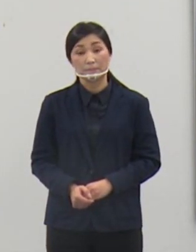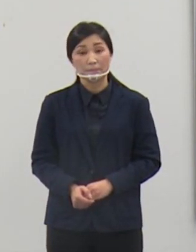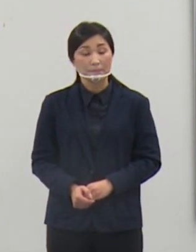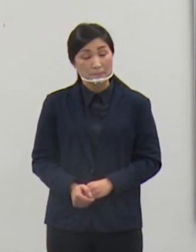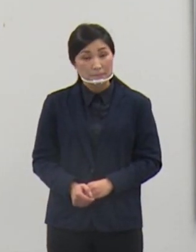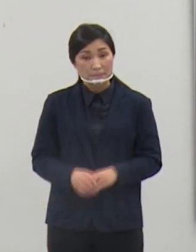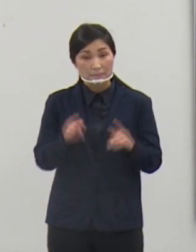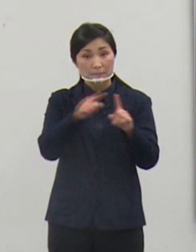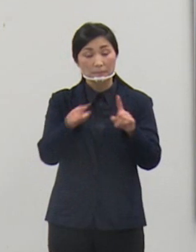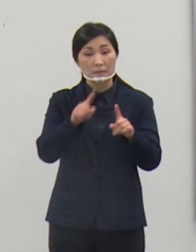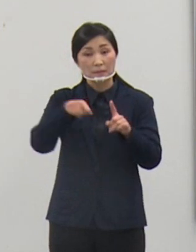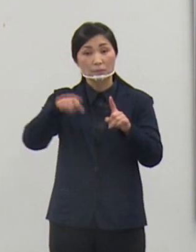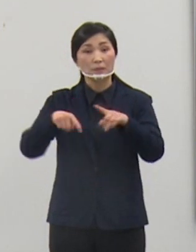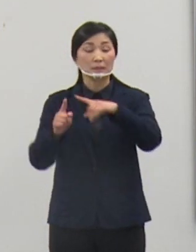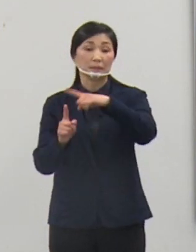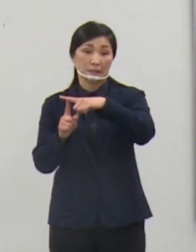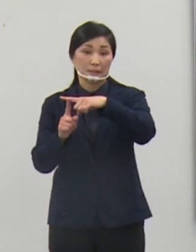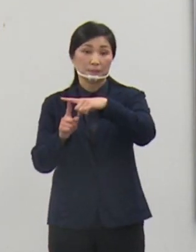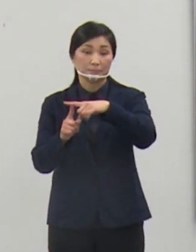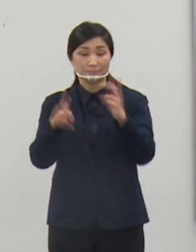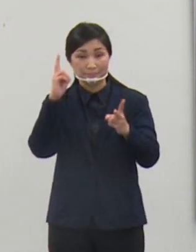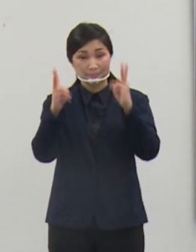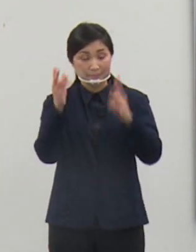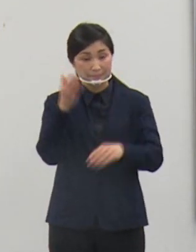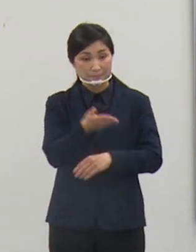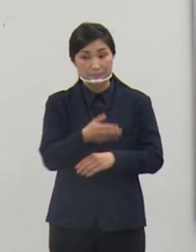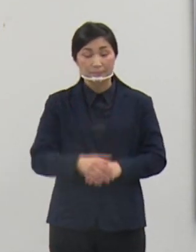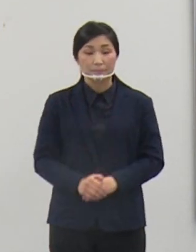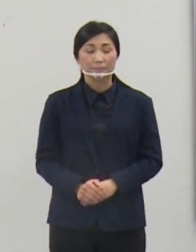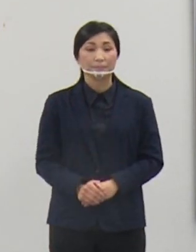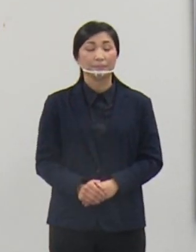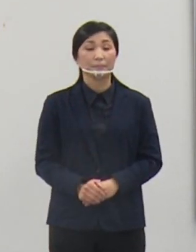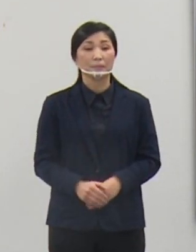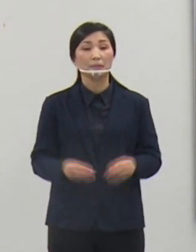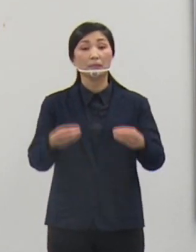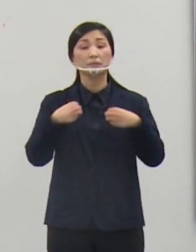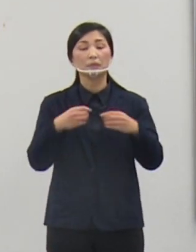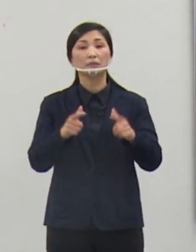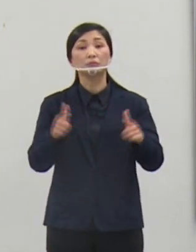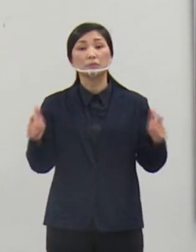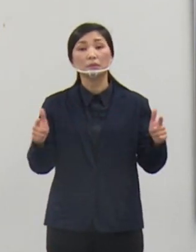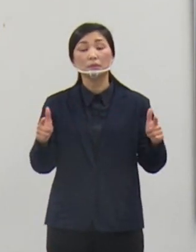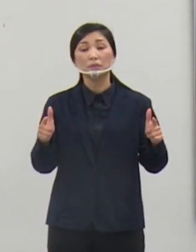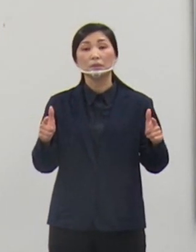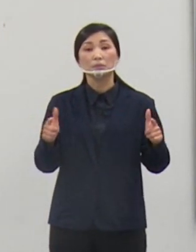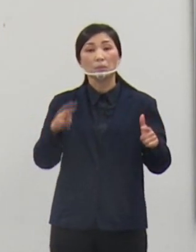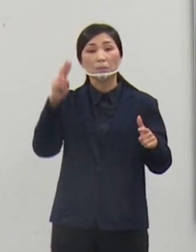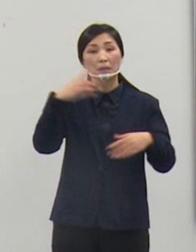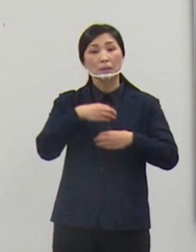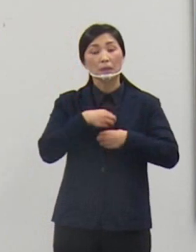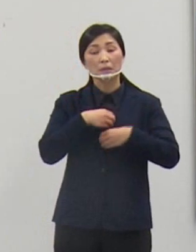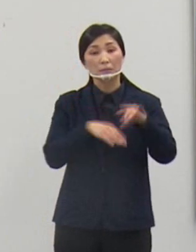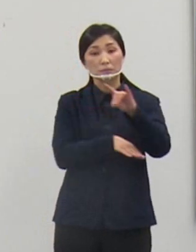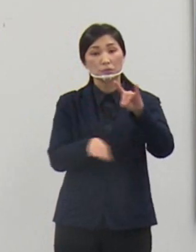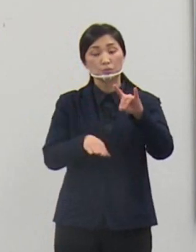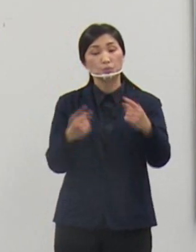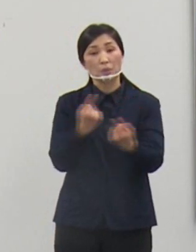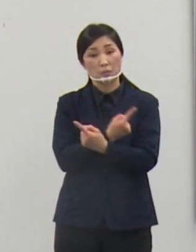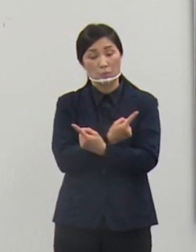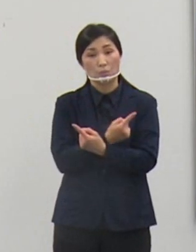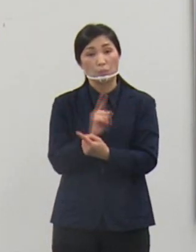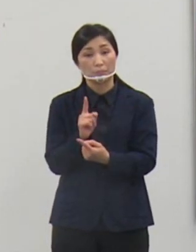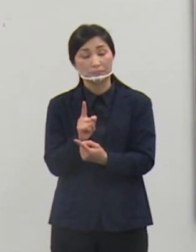患者の KYT の矢野です。よろしくお願いします。まずこちらの感染拡大 の警戒基準の変更についてなんですけれども、これ